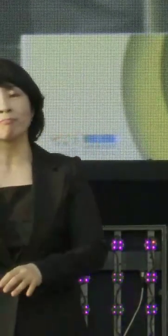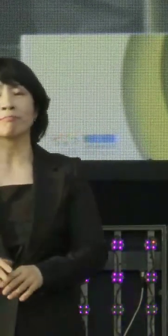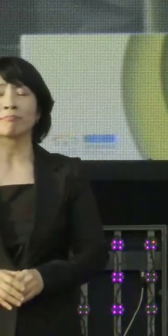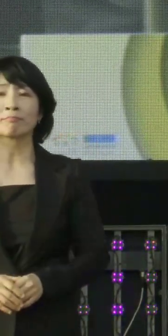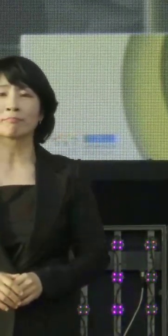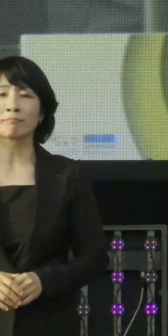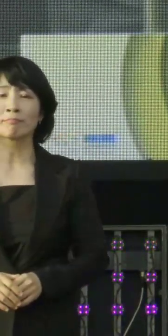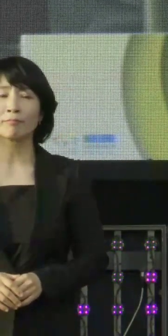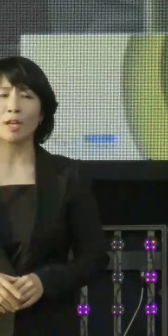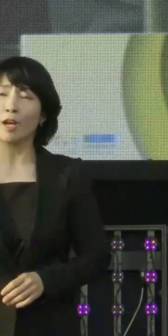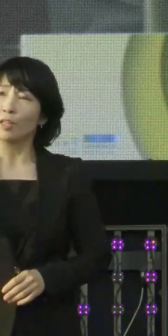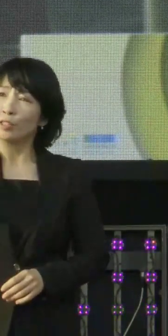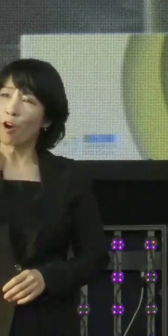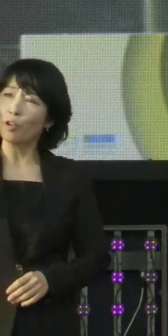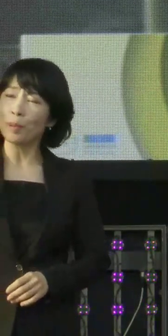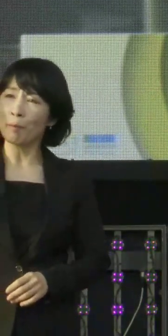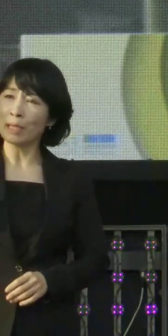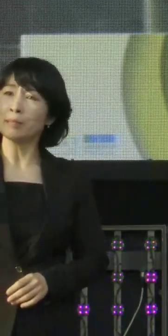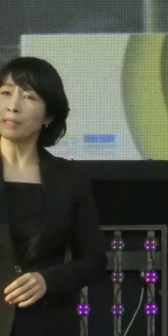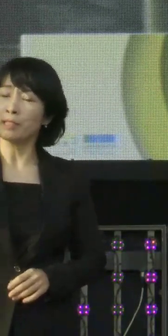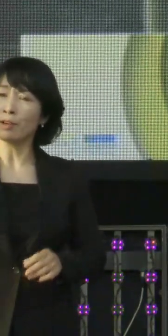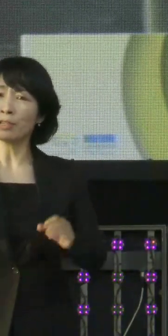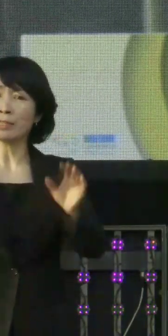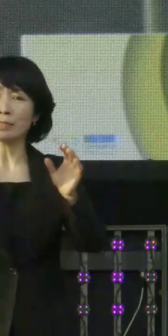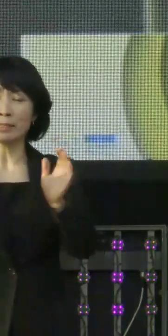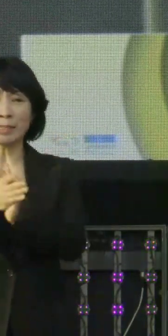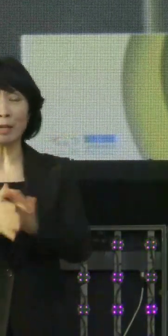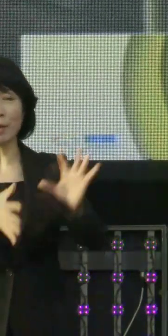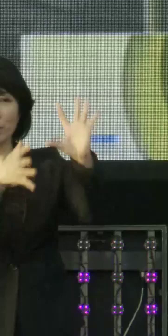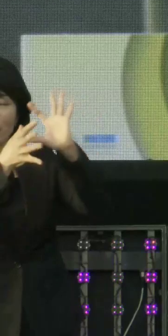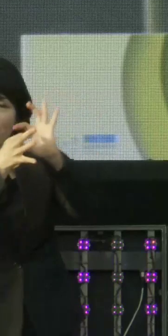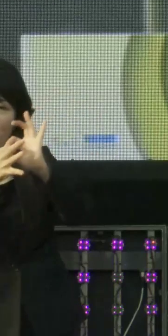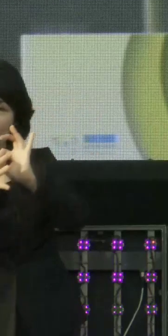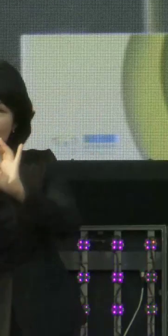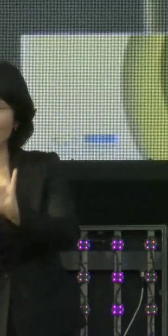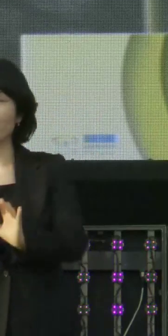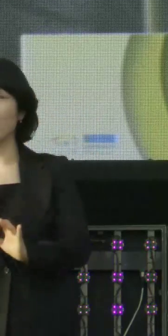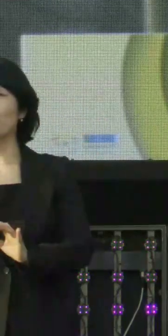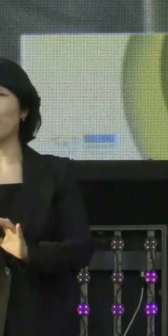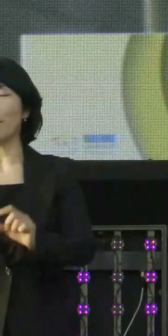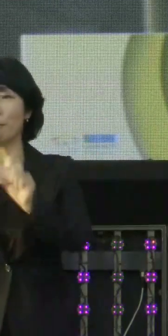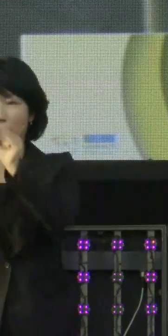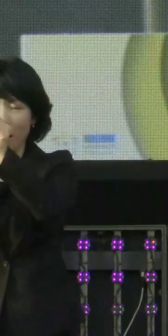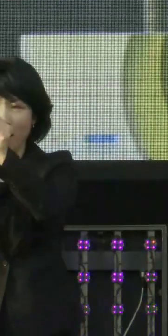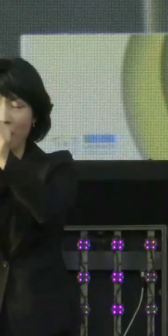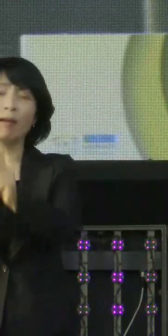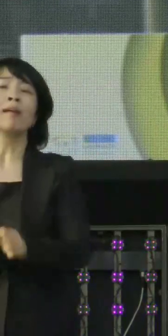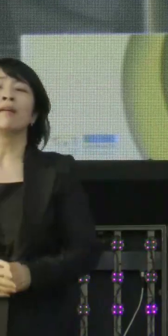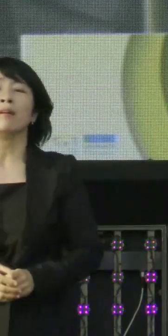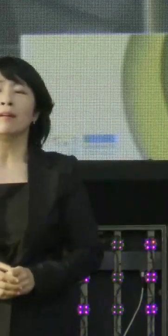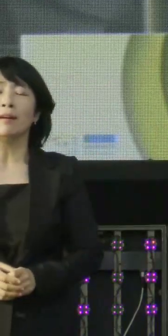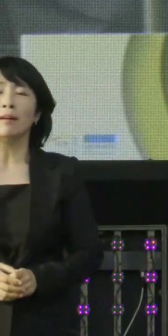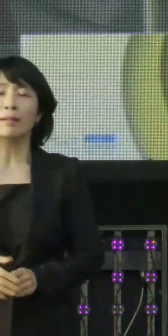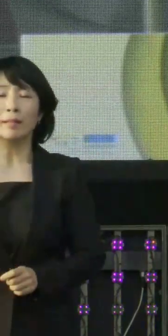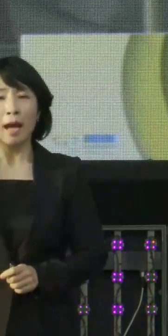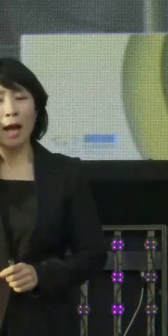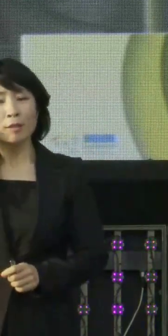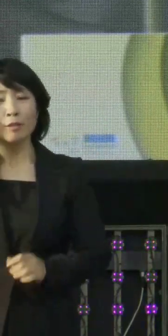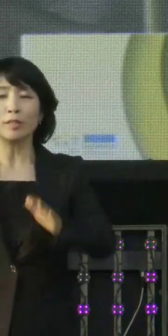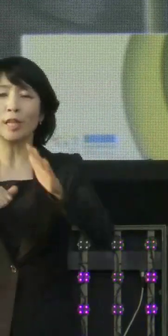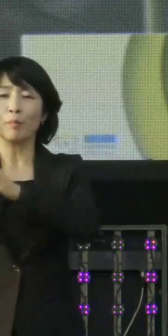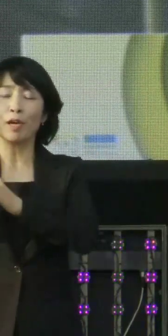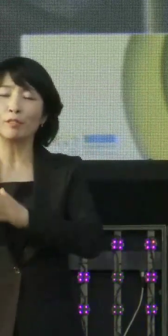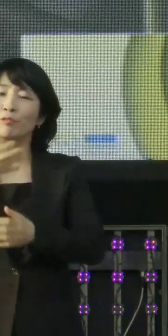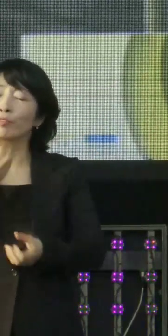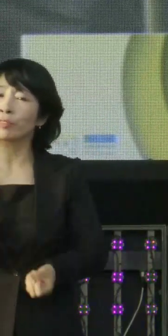축제는 1987년 시작으로 올해 제38회를 맞이하는 대한민국을 대표하는 도자기